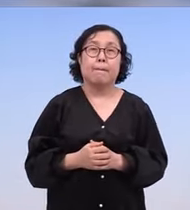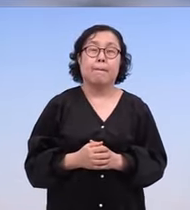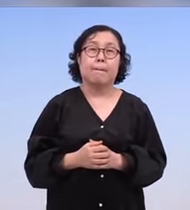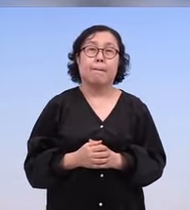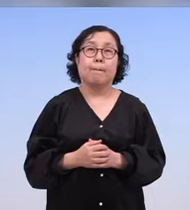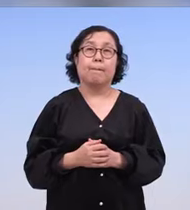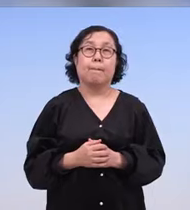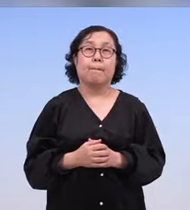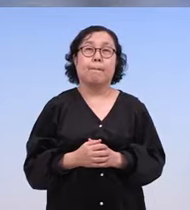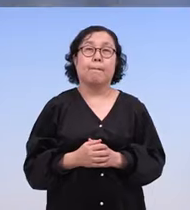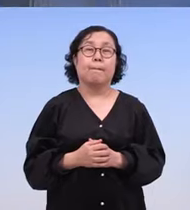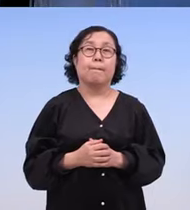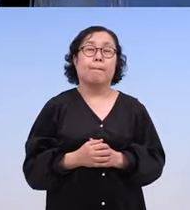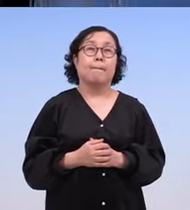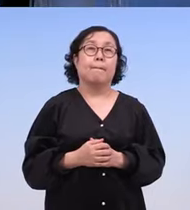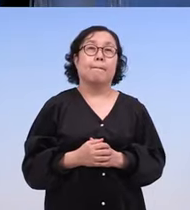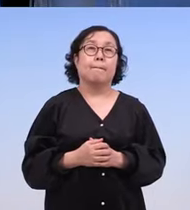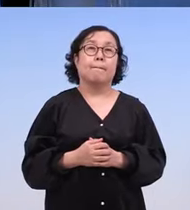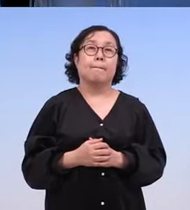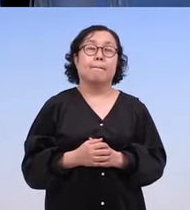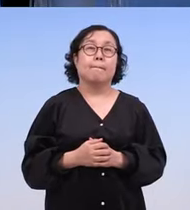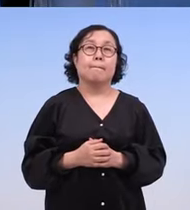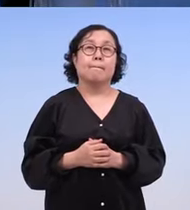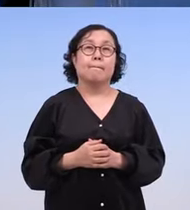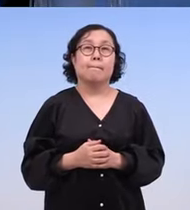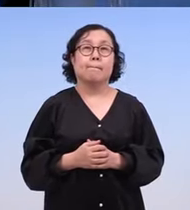그 다음 한번 들어보세요.